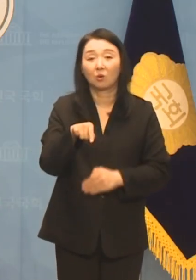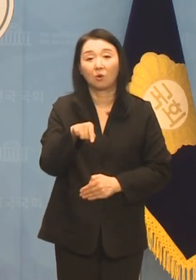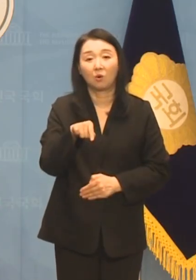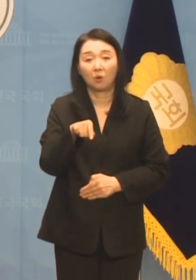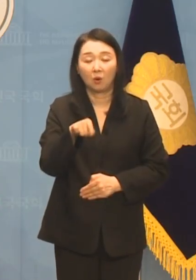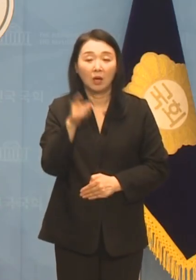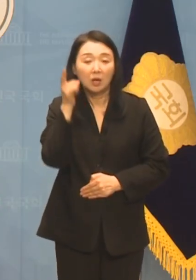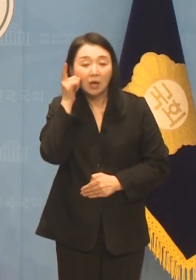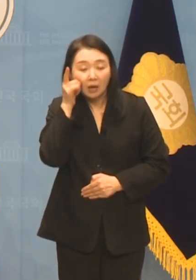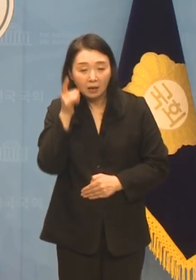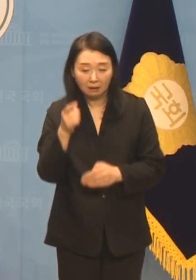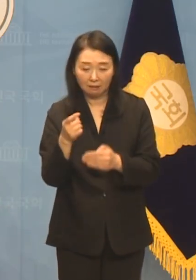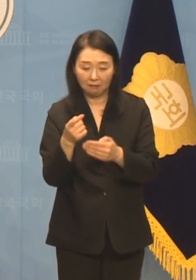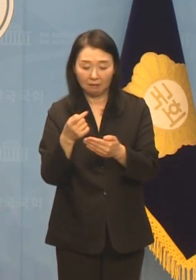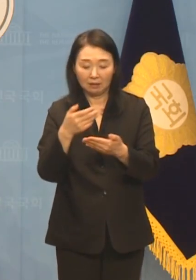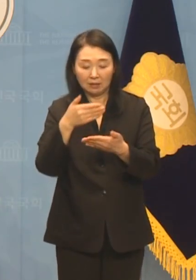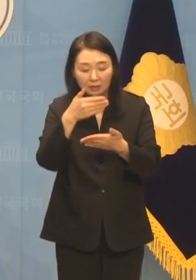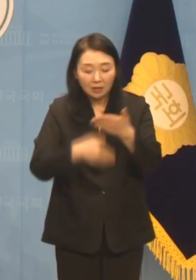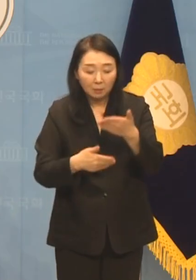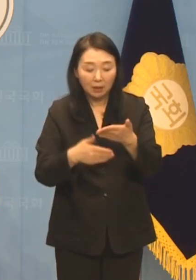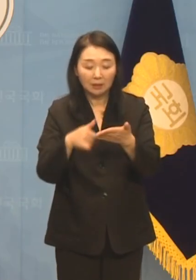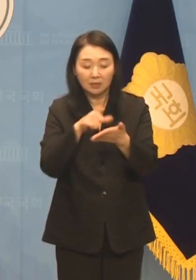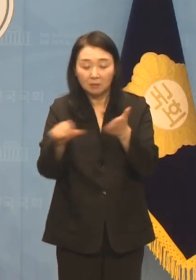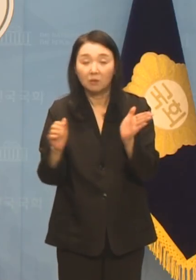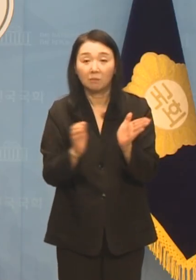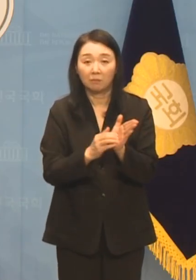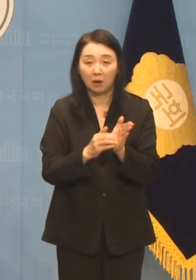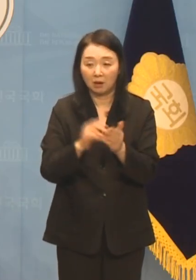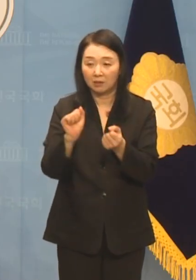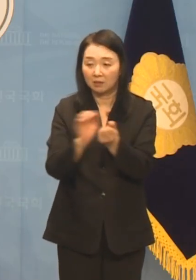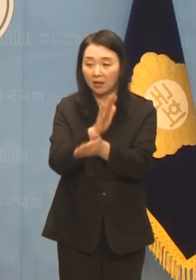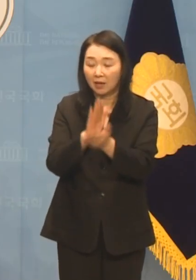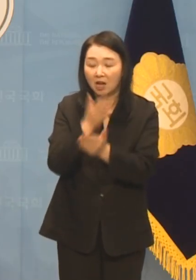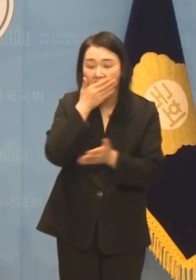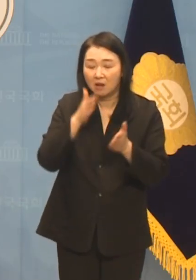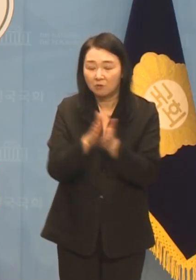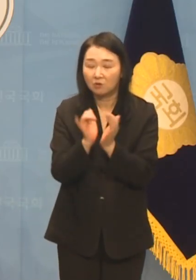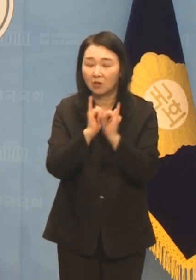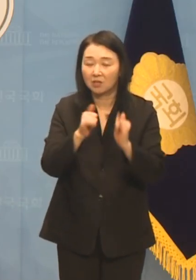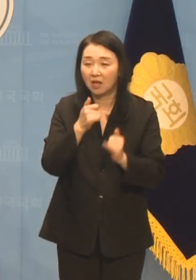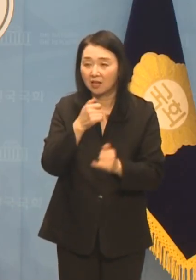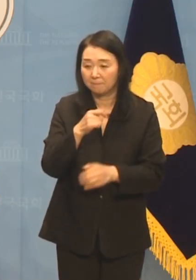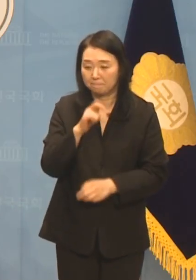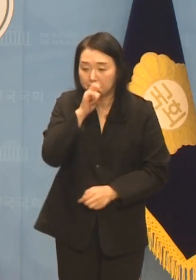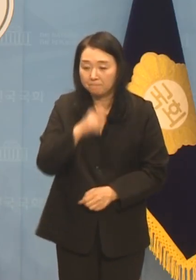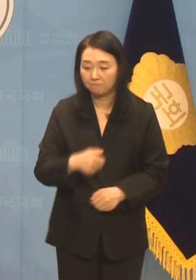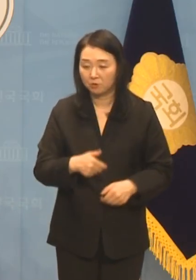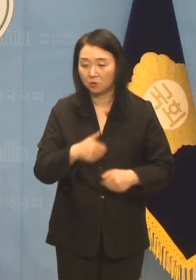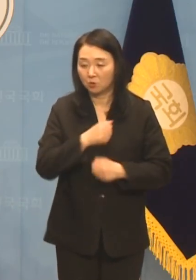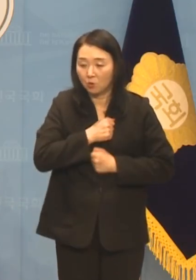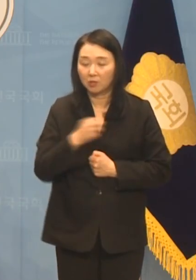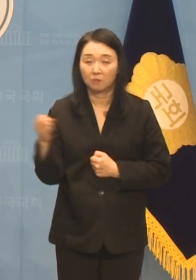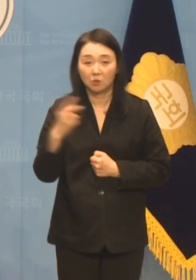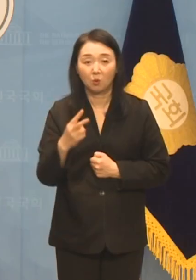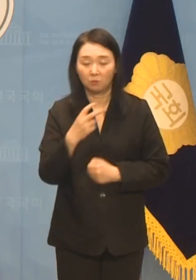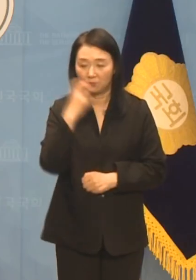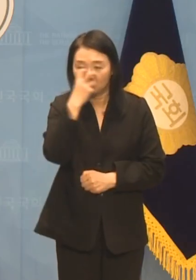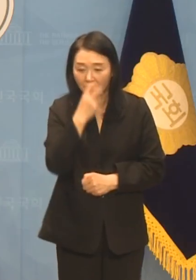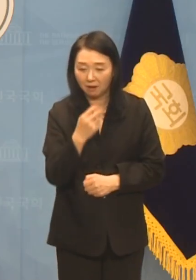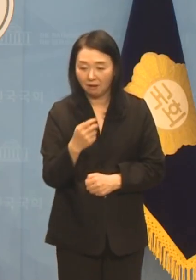남은 증거를 인멸하고 내란 주요 관계자들을 입단속하며 향후 수사를 대비했을 것으로